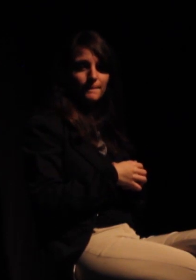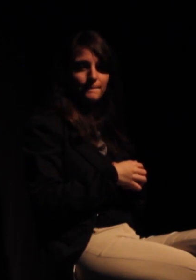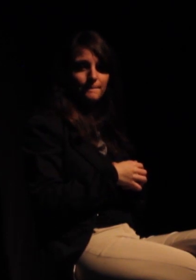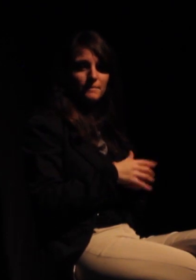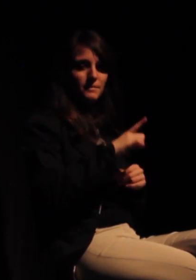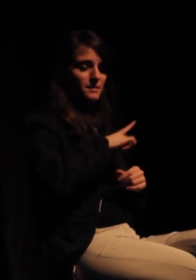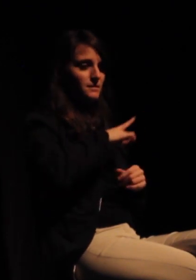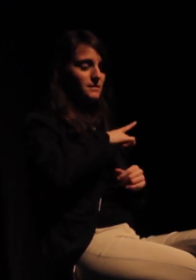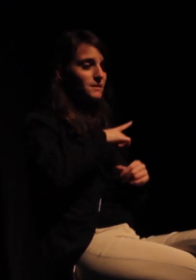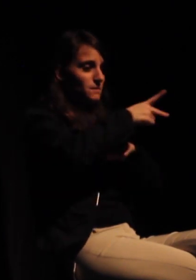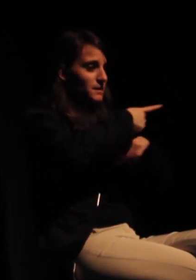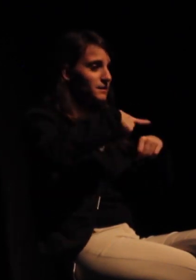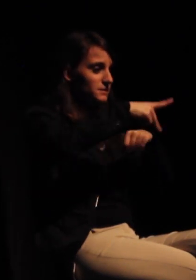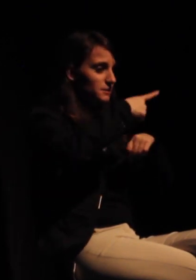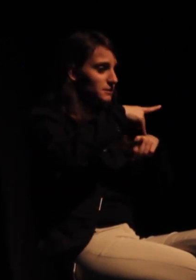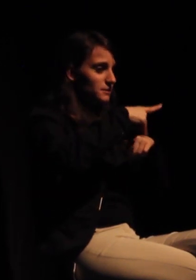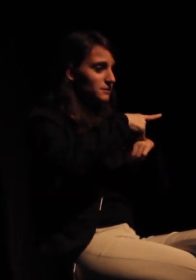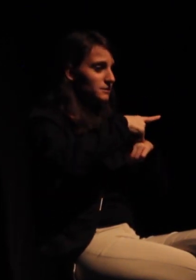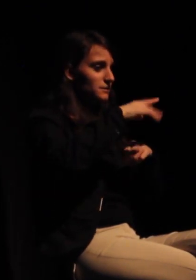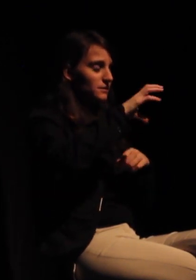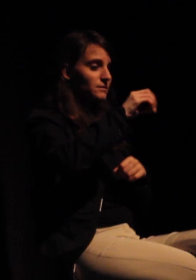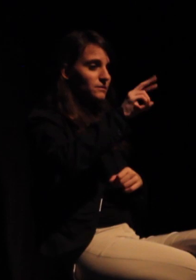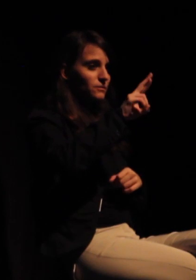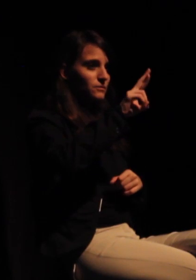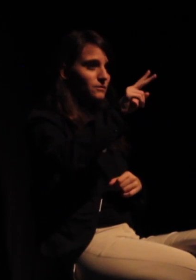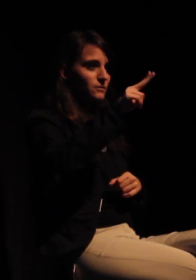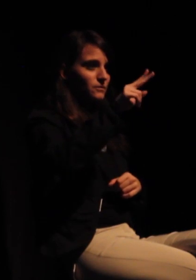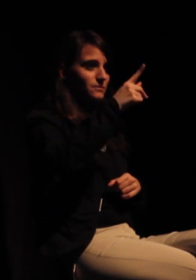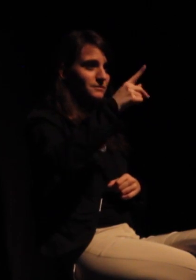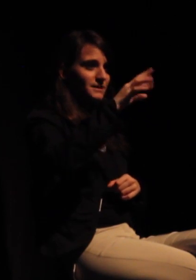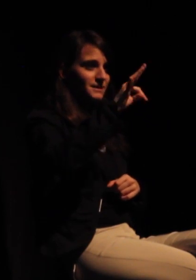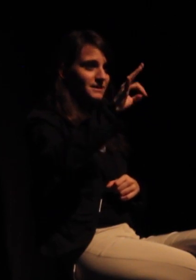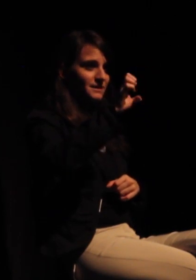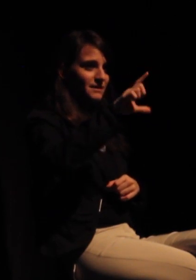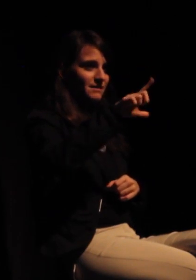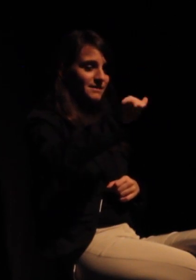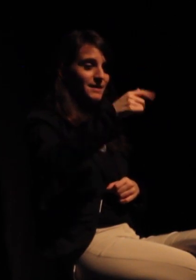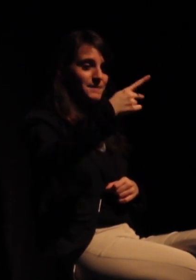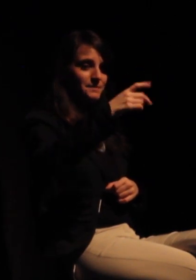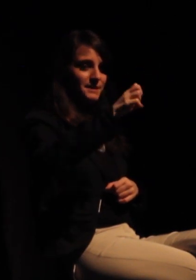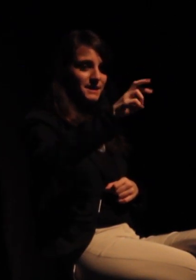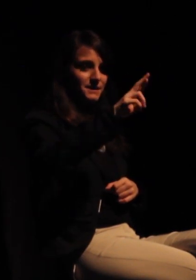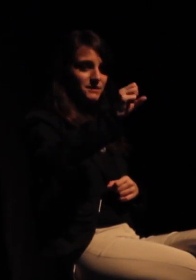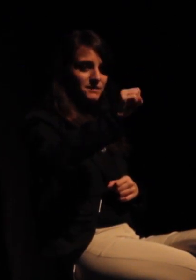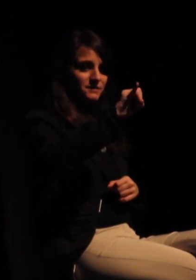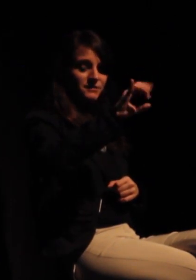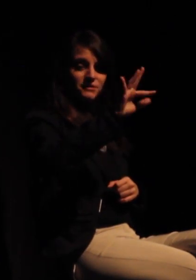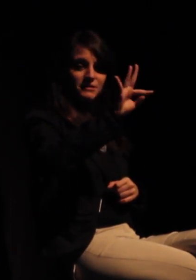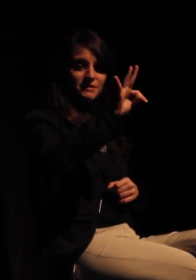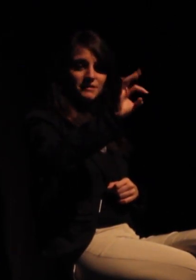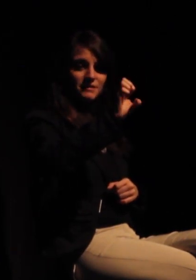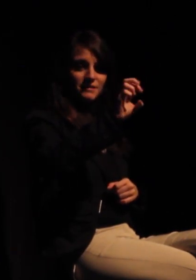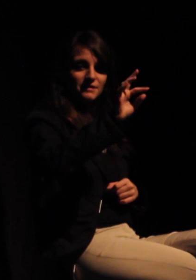Existe no país uma epidemia chamada corruptela pestífera. É uma peste